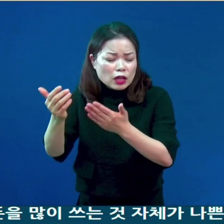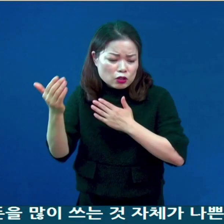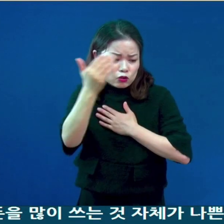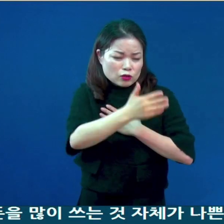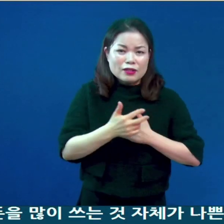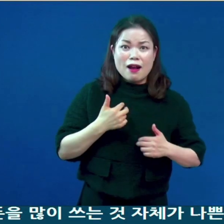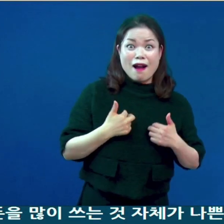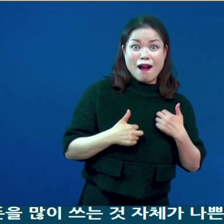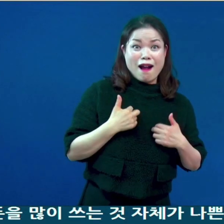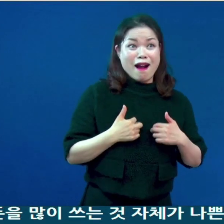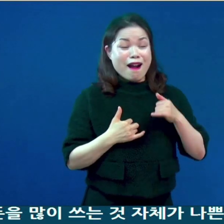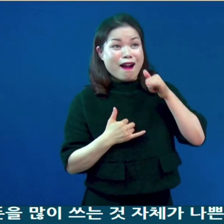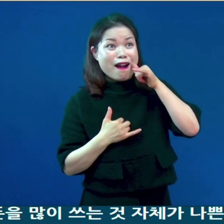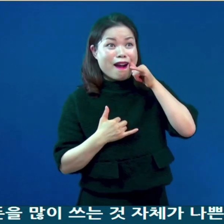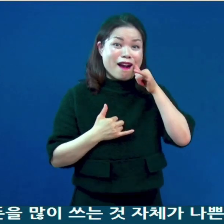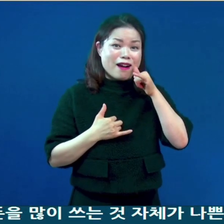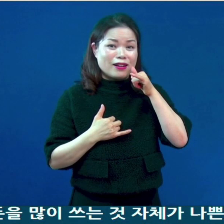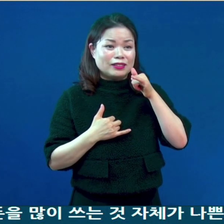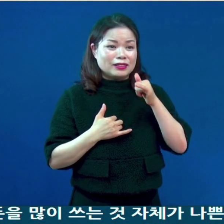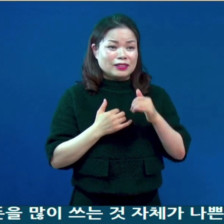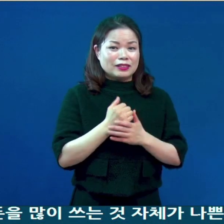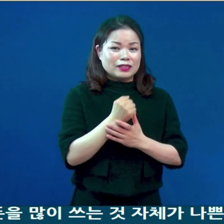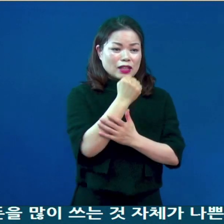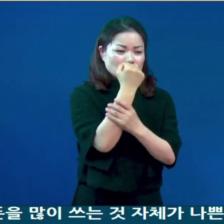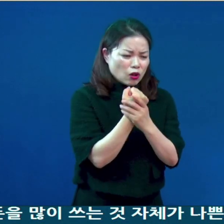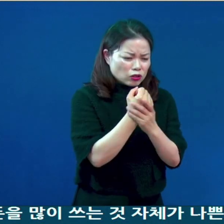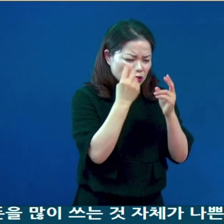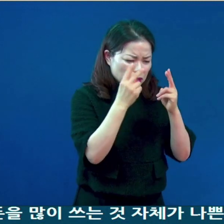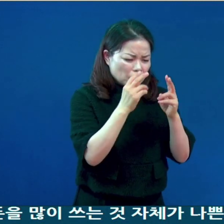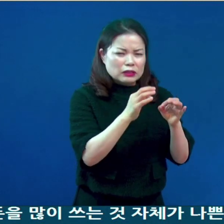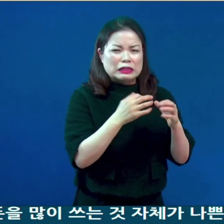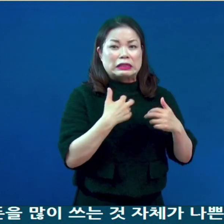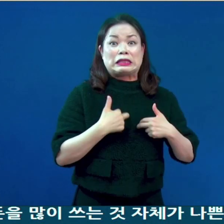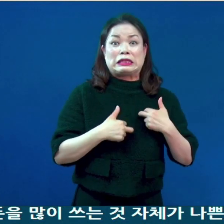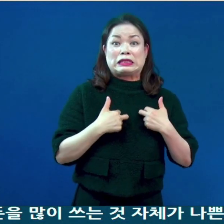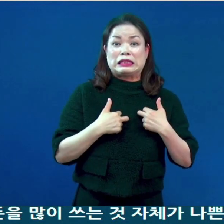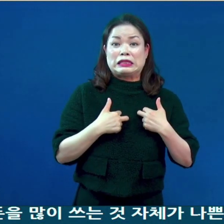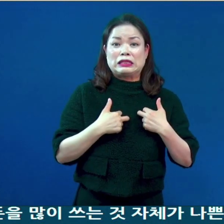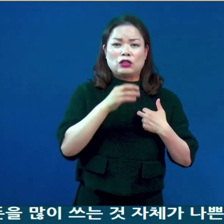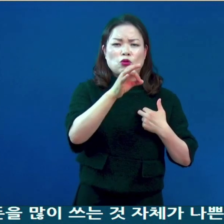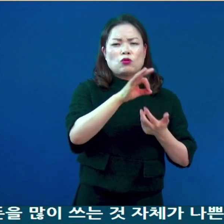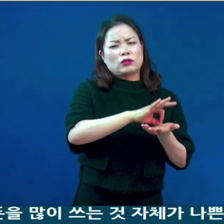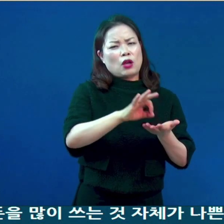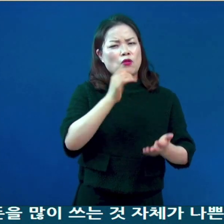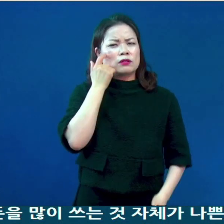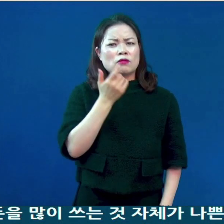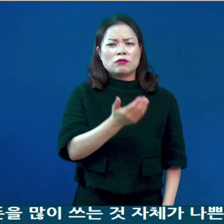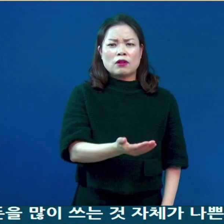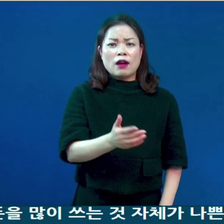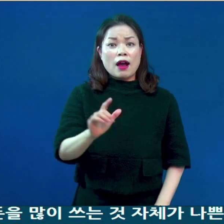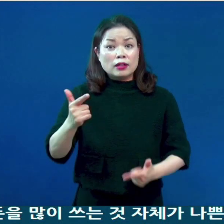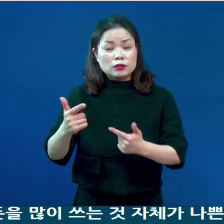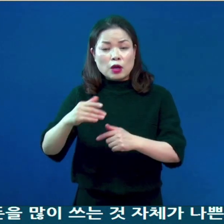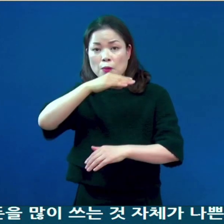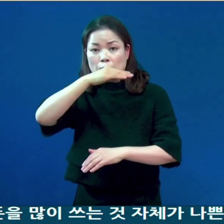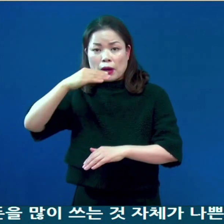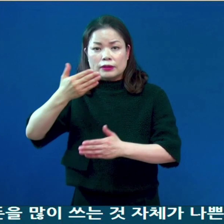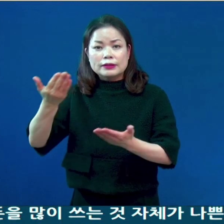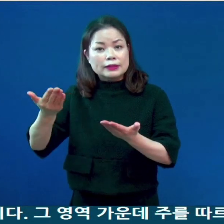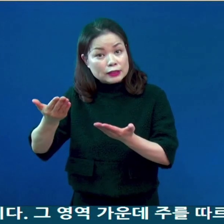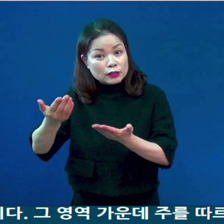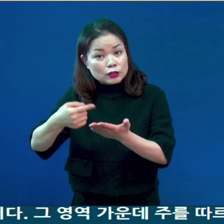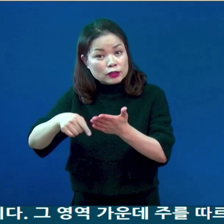육신을 즐기고 그저 썩어질 것을 즐기는 그러한 돈의 쓰임새인가? 아니면 바른 일을